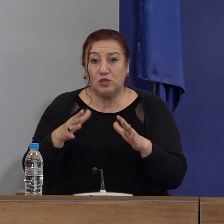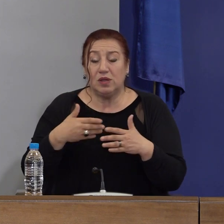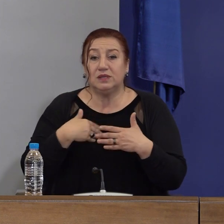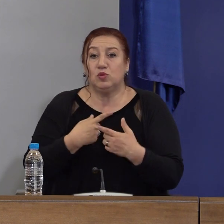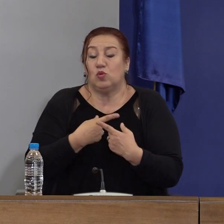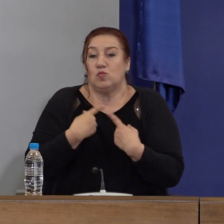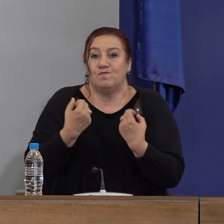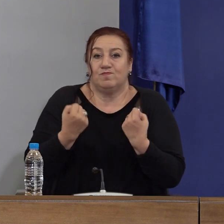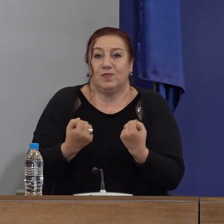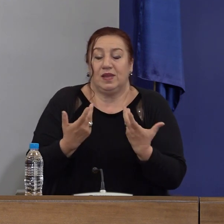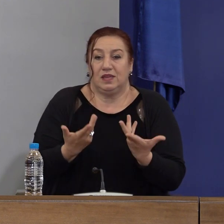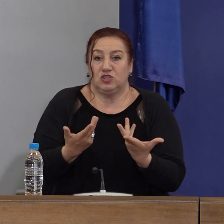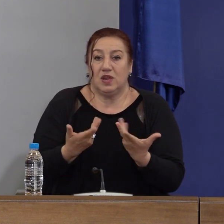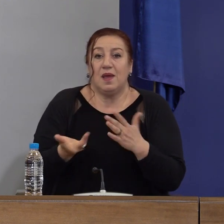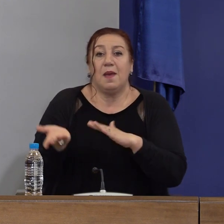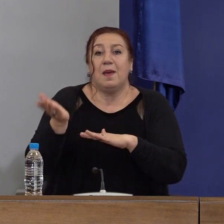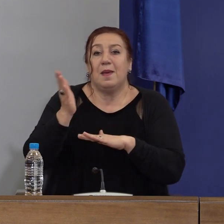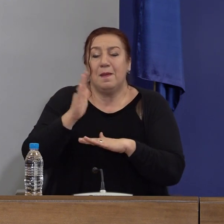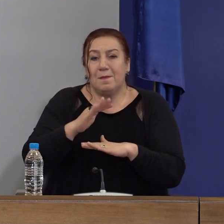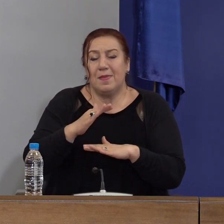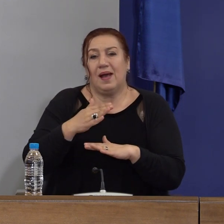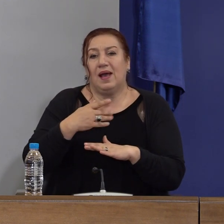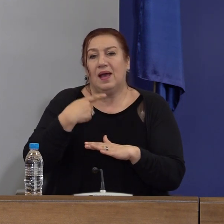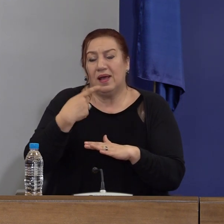критична. И все пак да кажете...